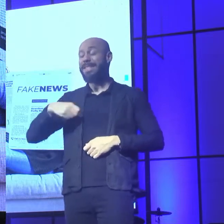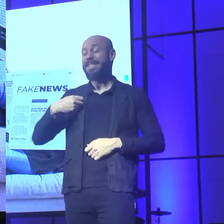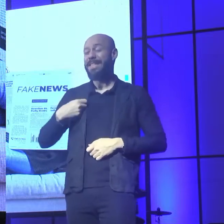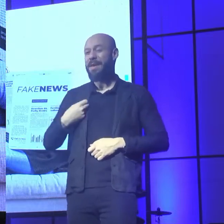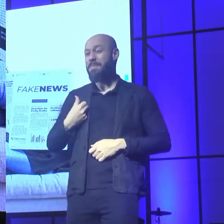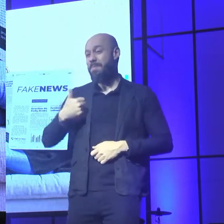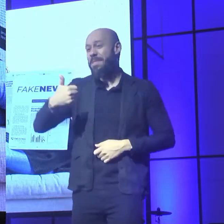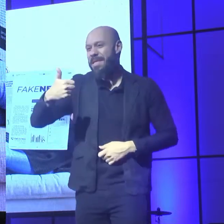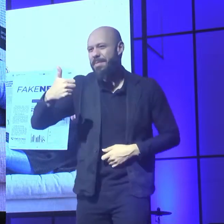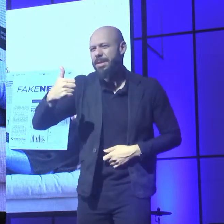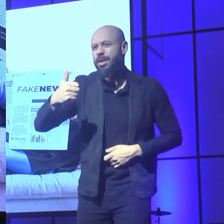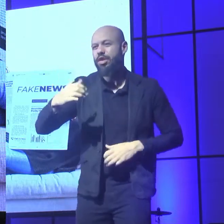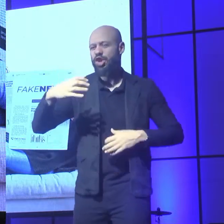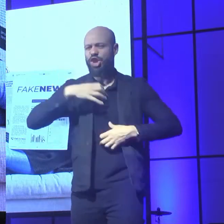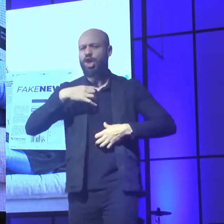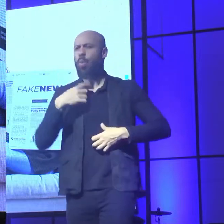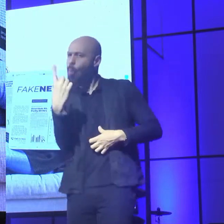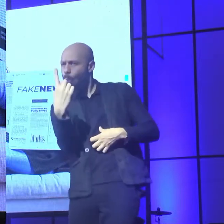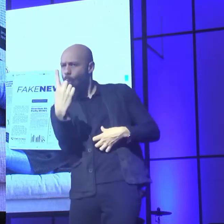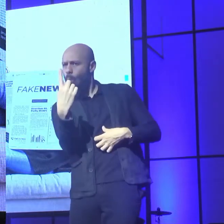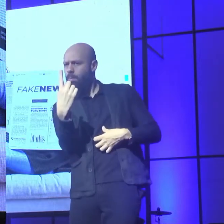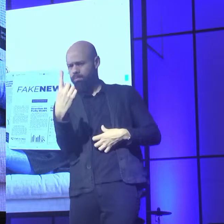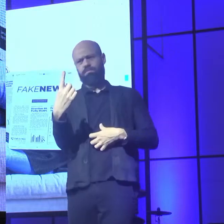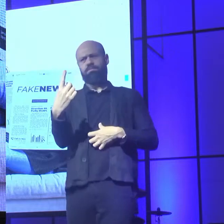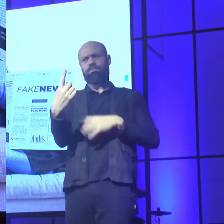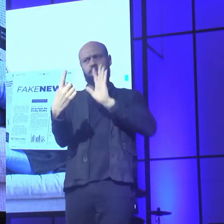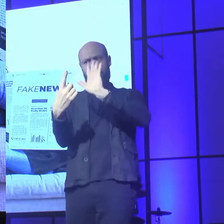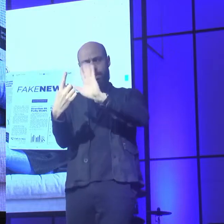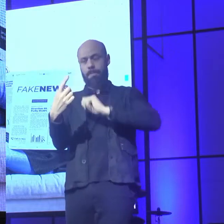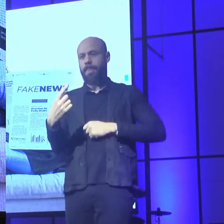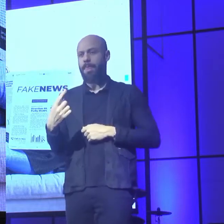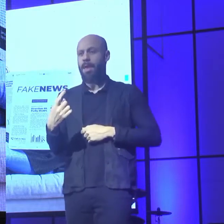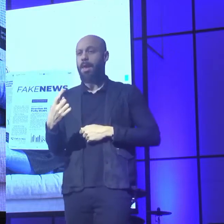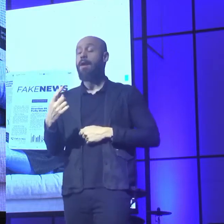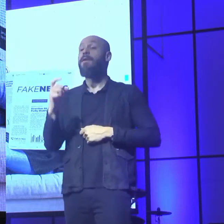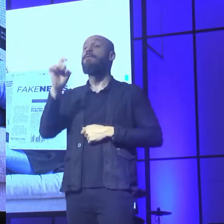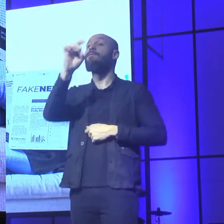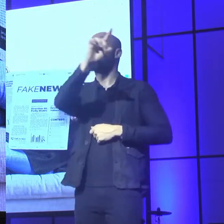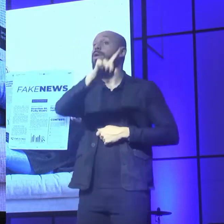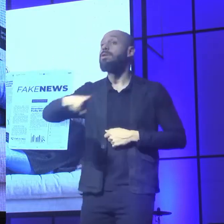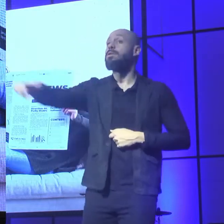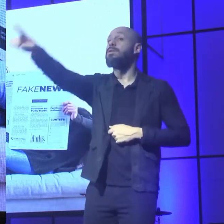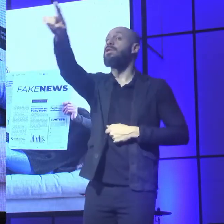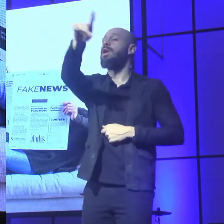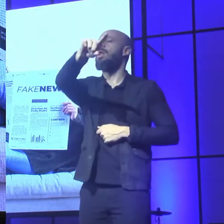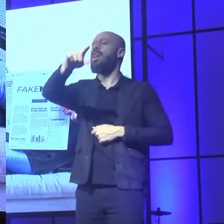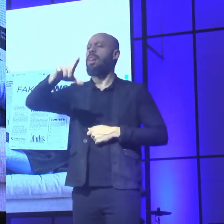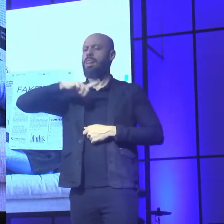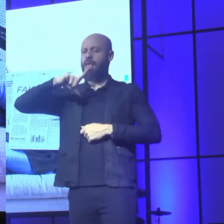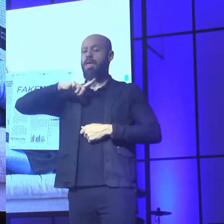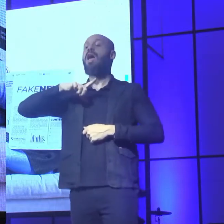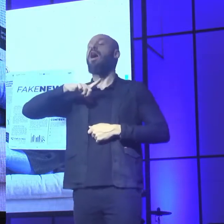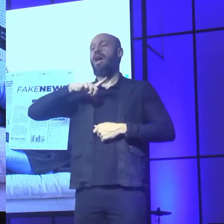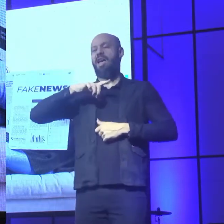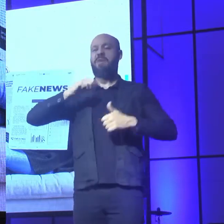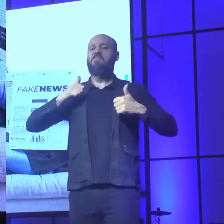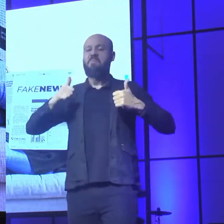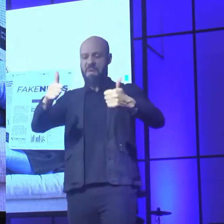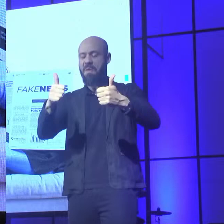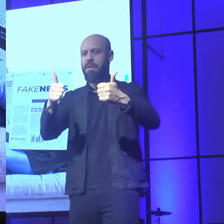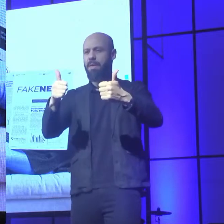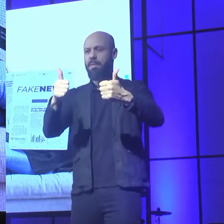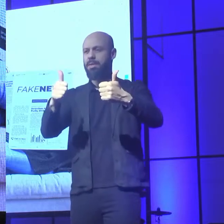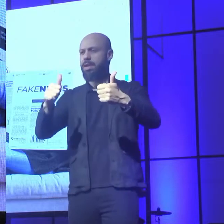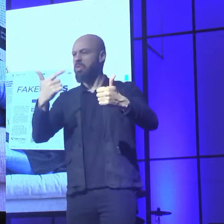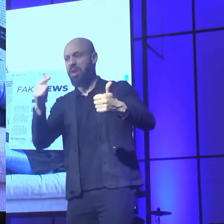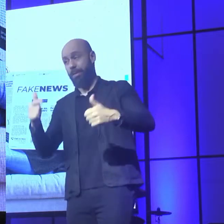de uma determinada forma. Que você representa aquilo que você tem. Ainda essa semana andando e parei atrás